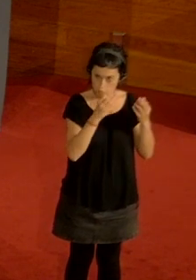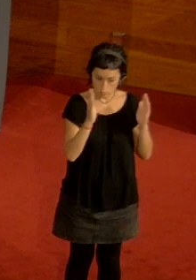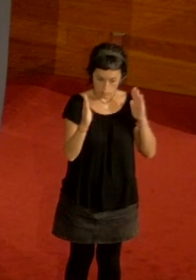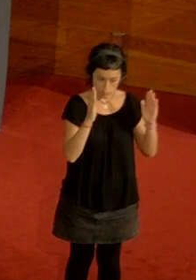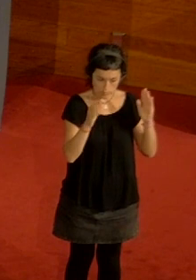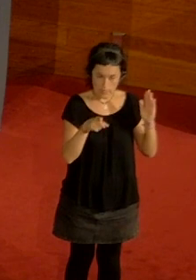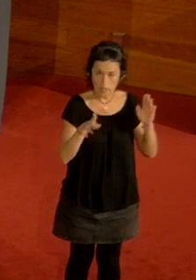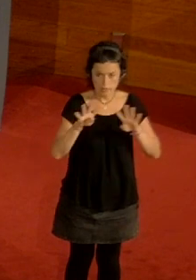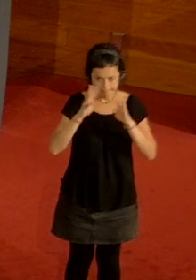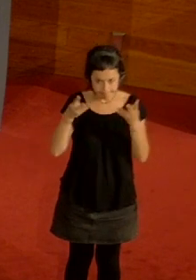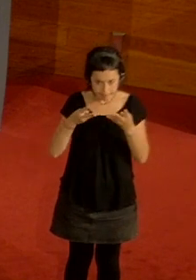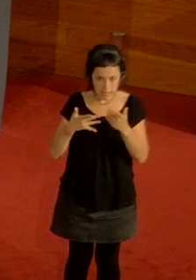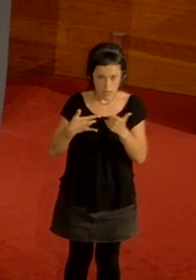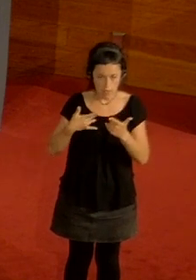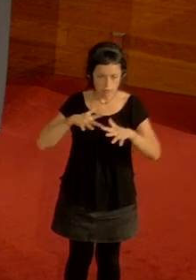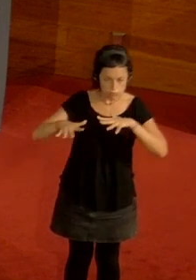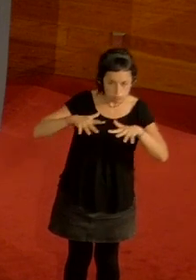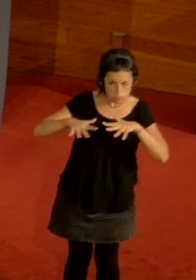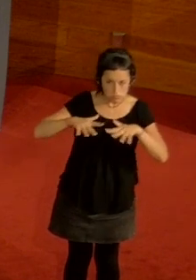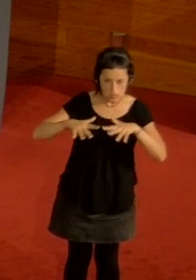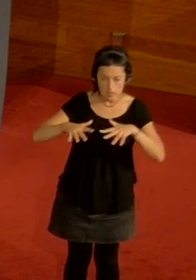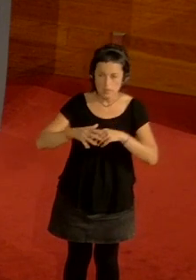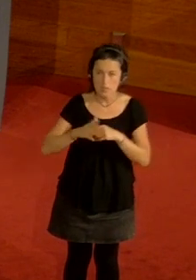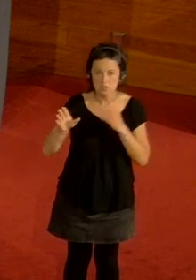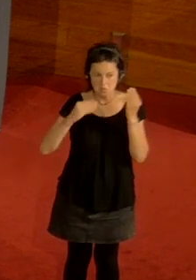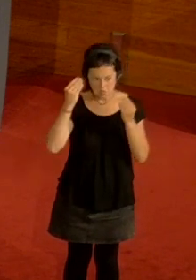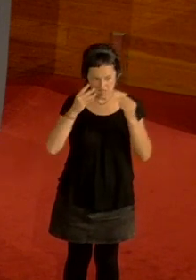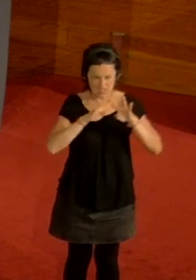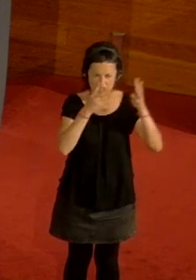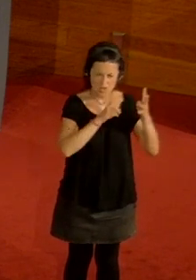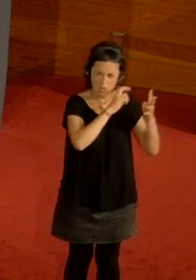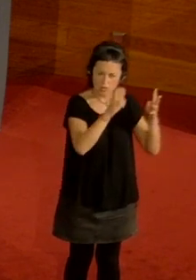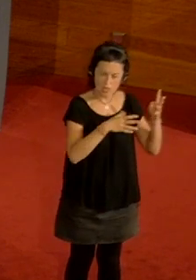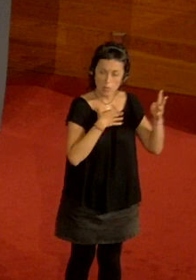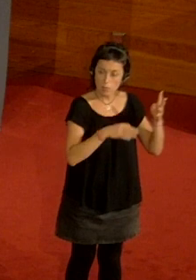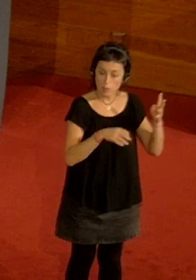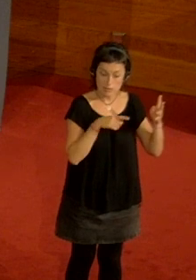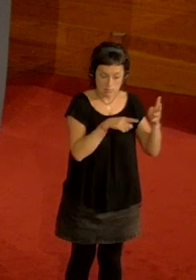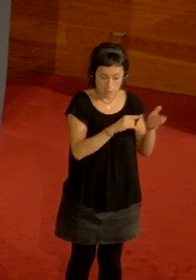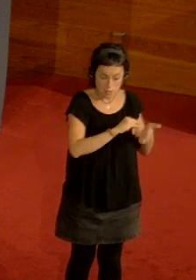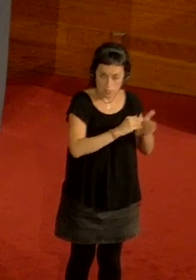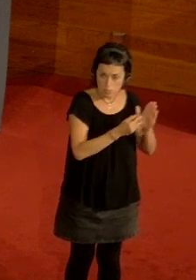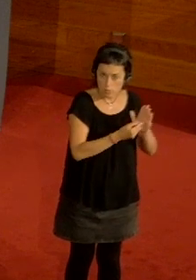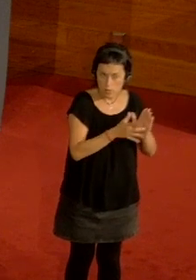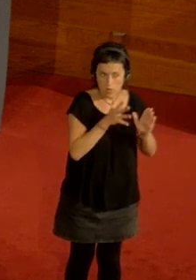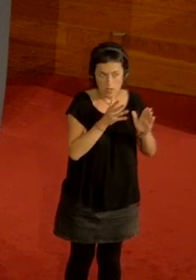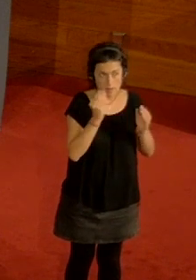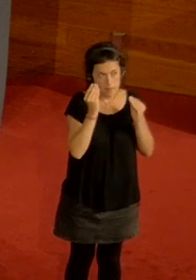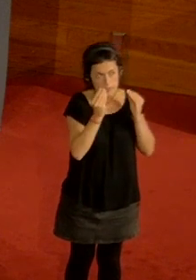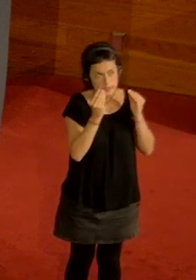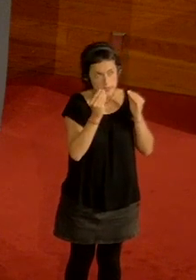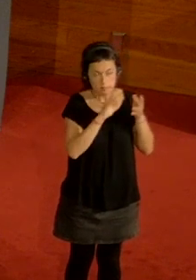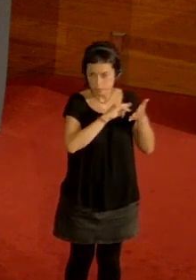de internet y pensaban en las otras n posibles que teníamos eh hicieron varios proyectos estoy pensando ahora por ejemplo